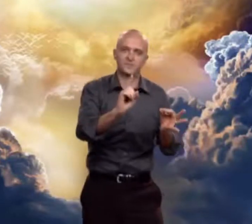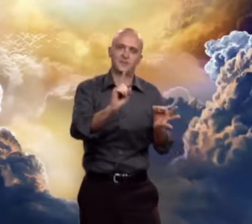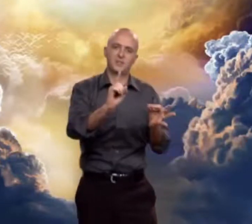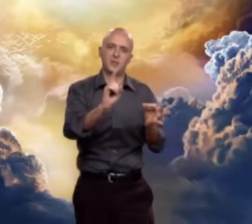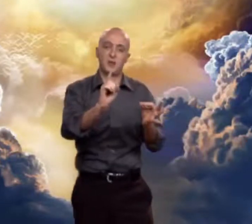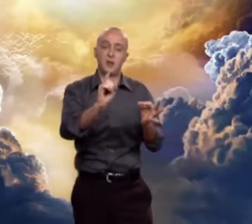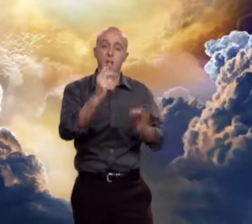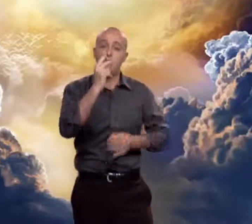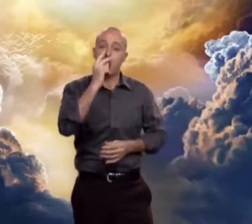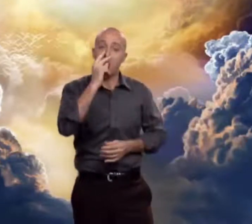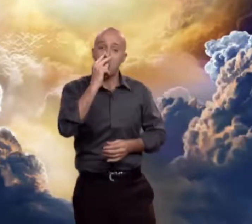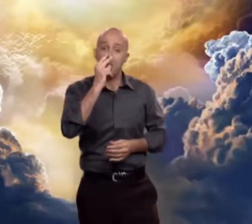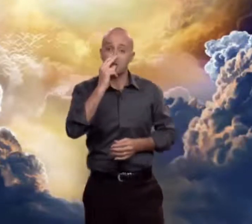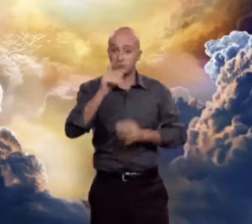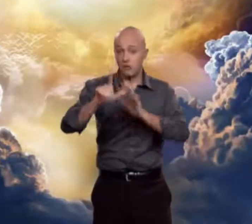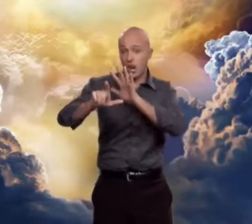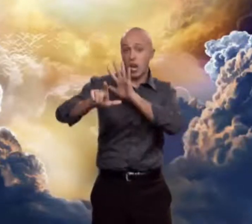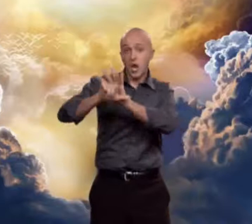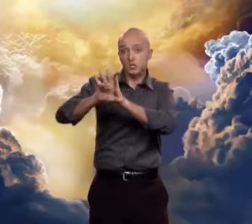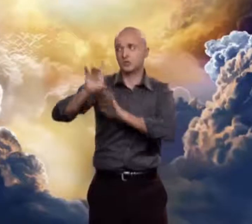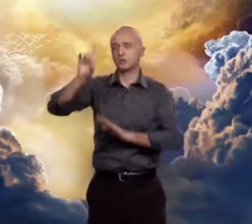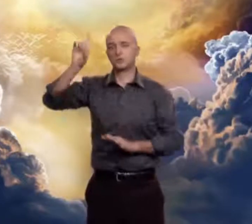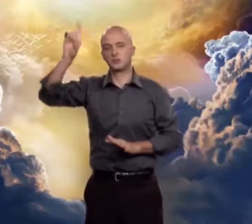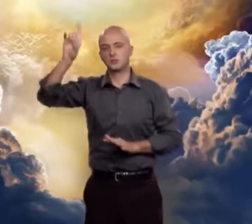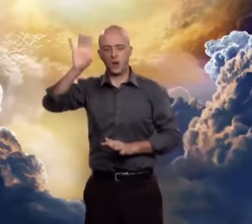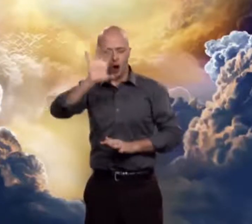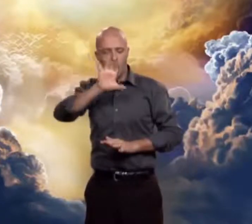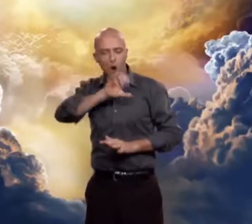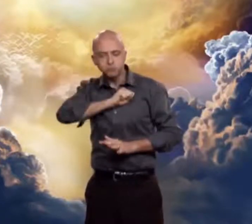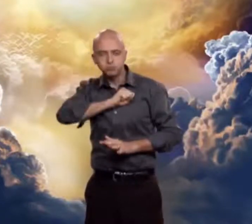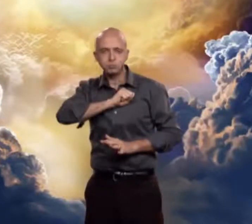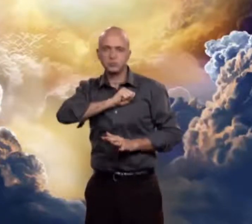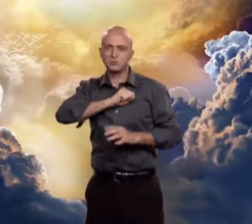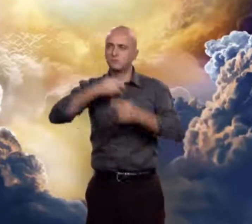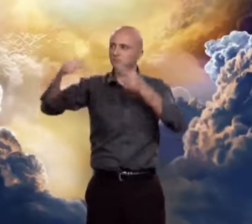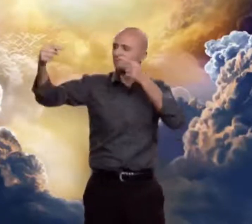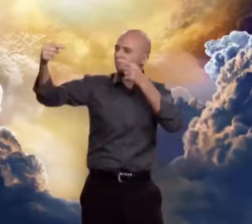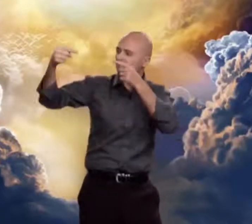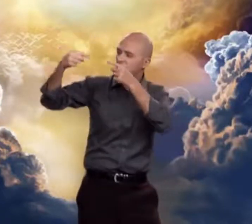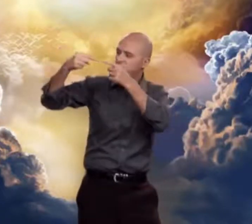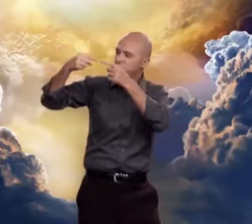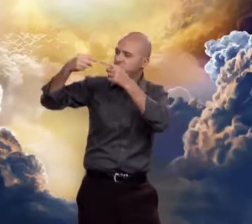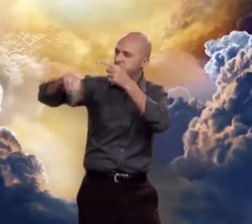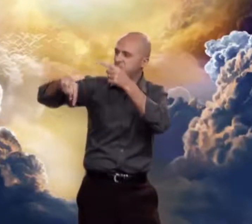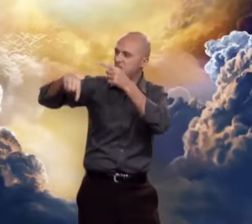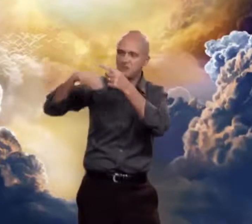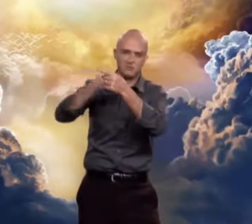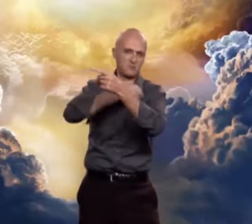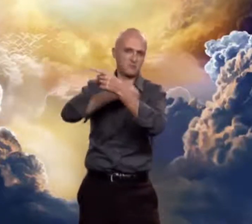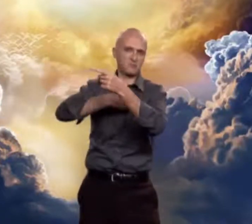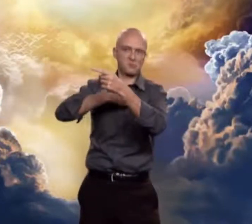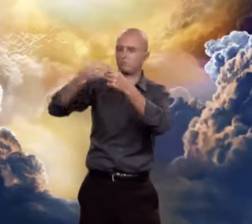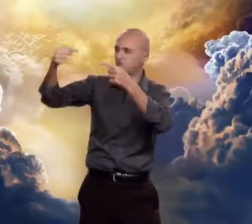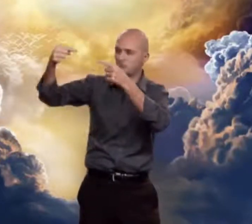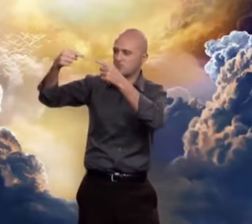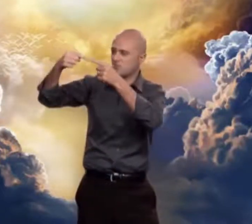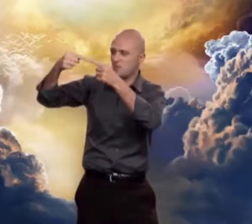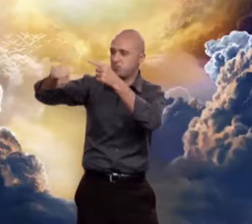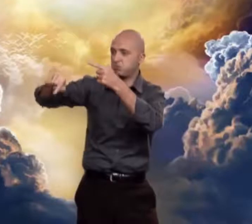encontrar uma justificativa para ele, deixaria de ser pecado. O pecado é a atuação de um princípio contrário à lei